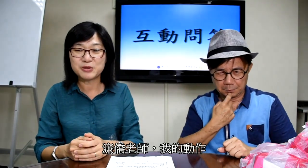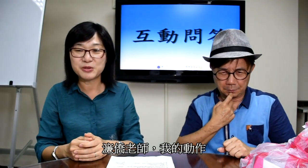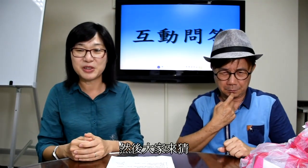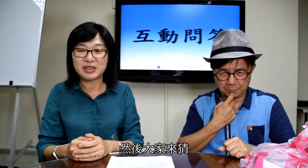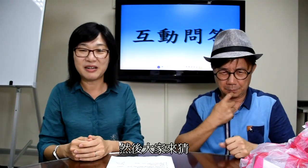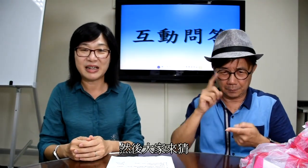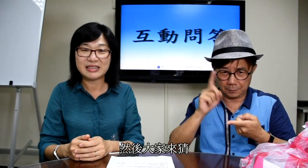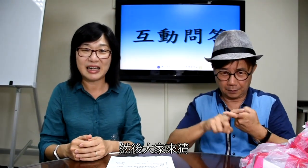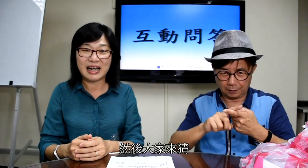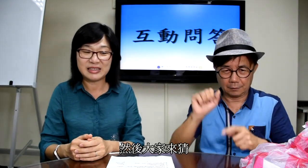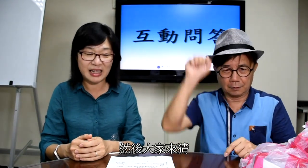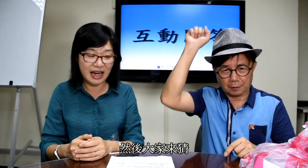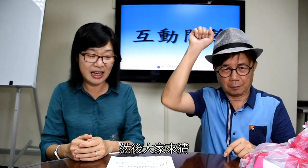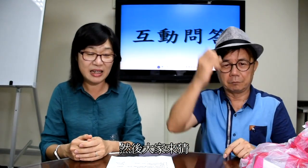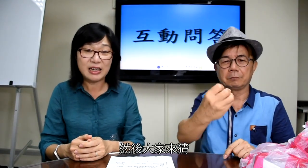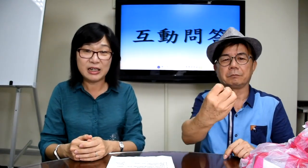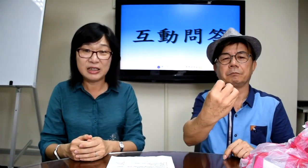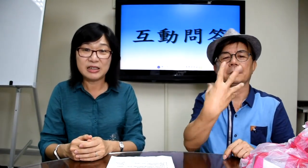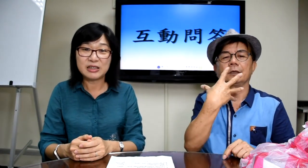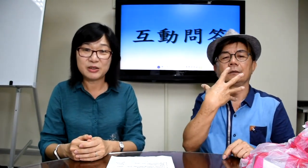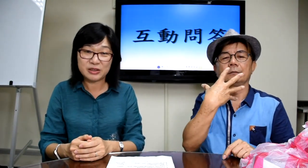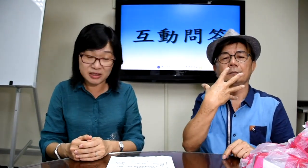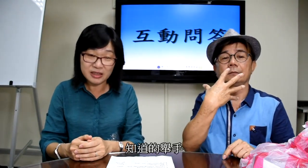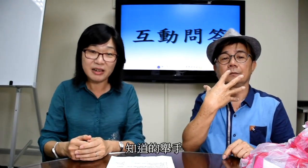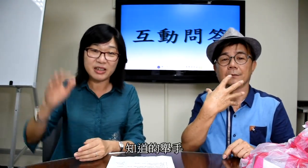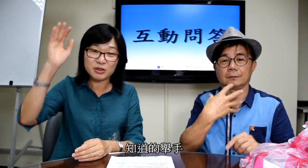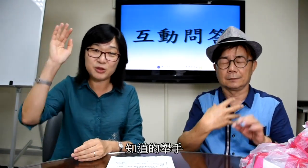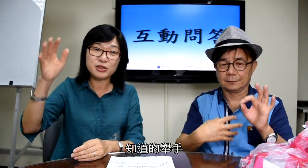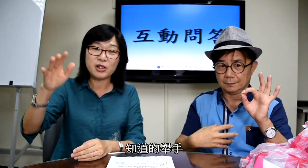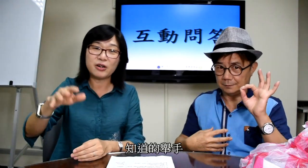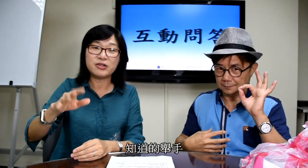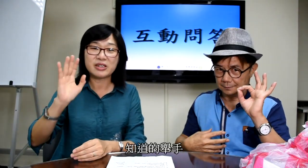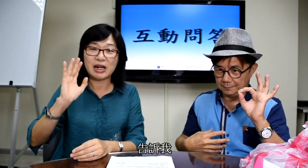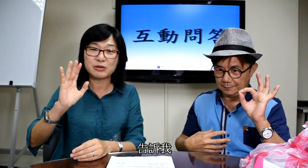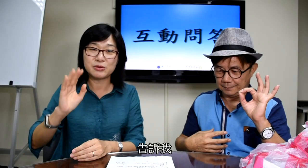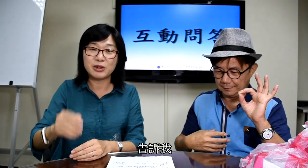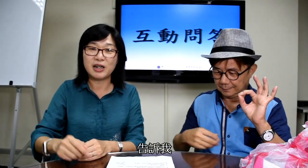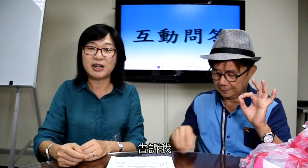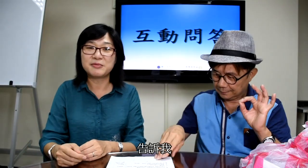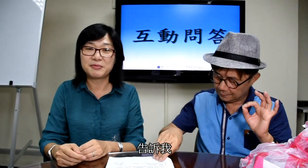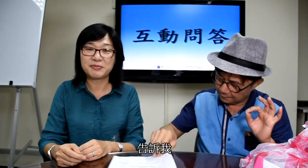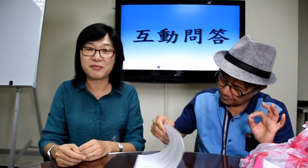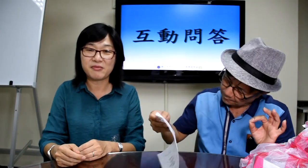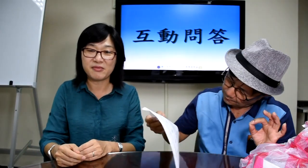作，然后大家来猜，知道了举手告诉我。